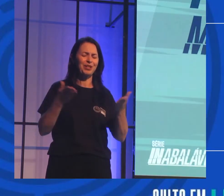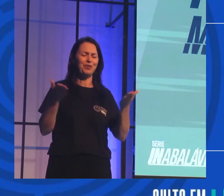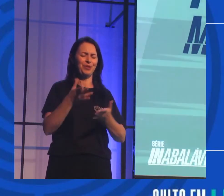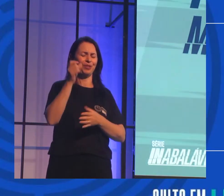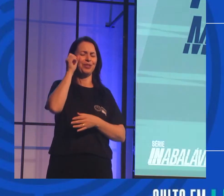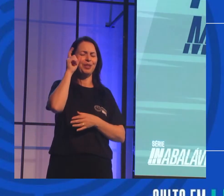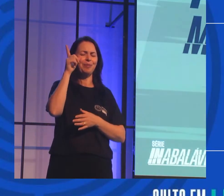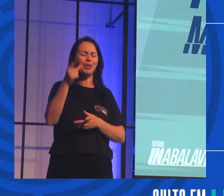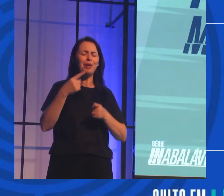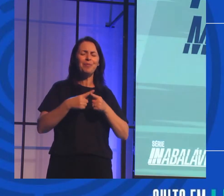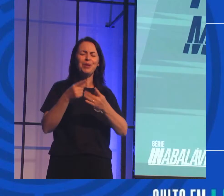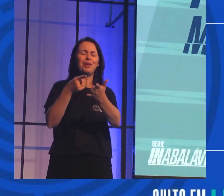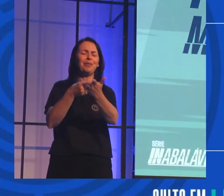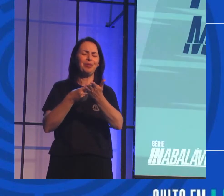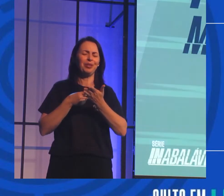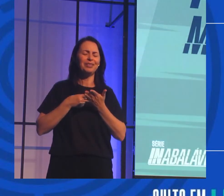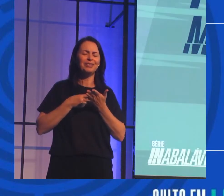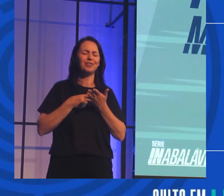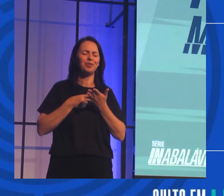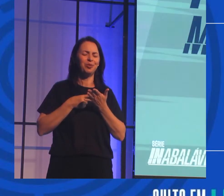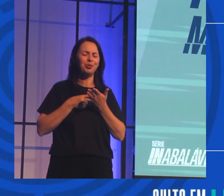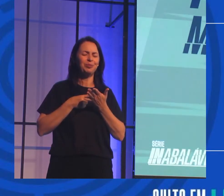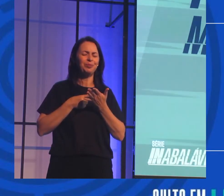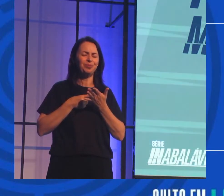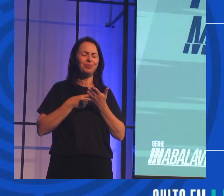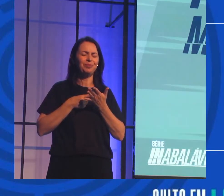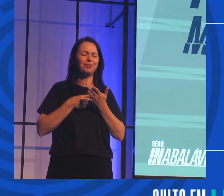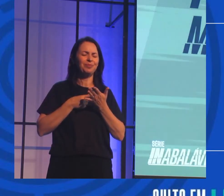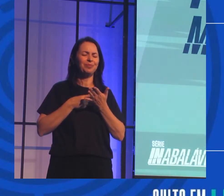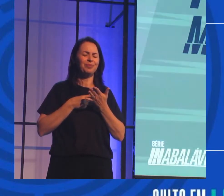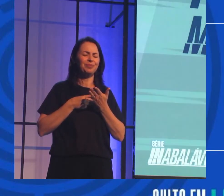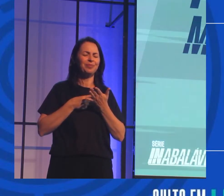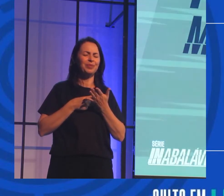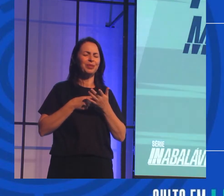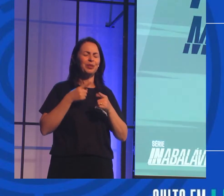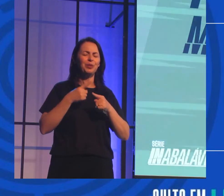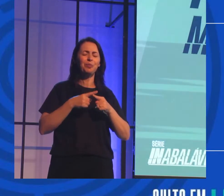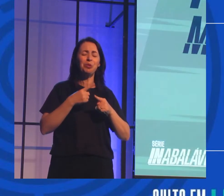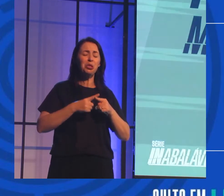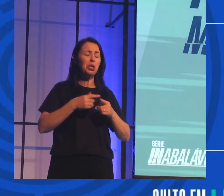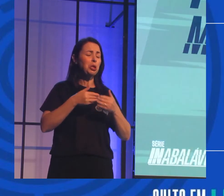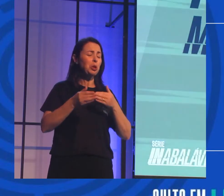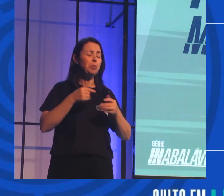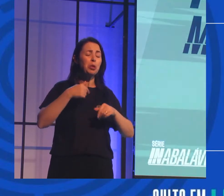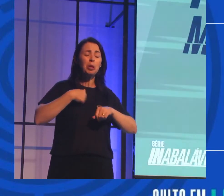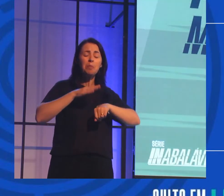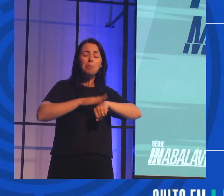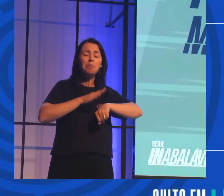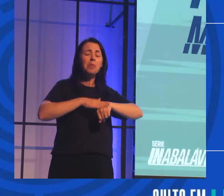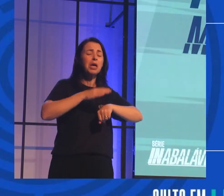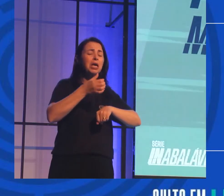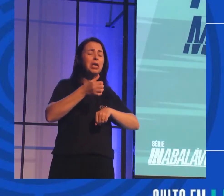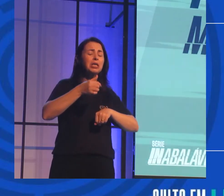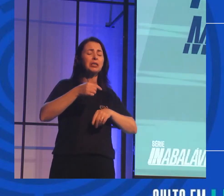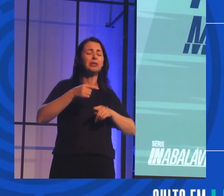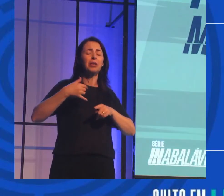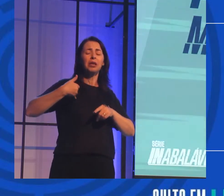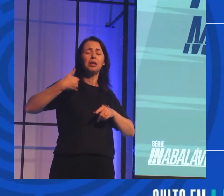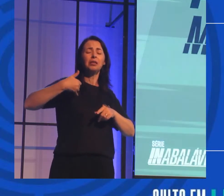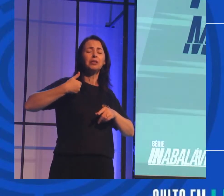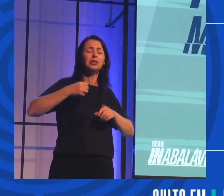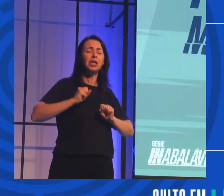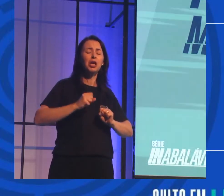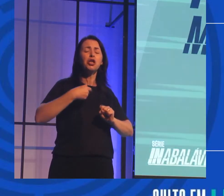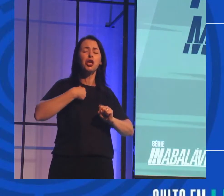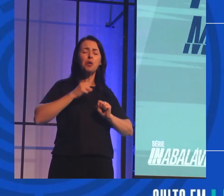para me mostrar que não pelo fato de eu já ter mais de 70, que eu não possa continuar na Tua